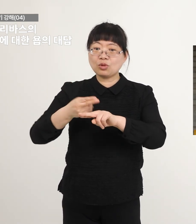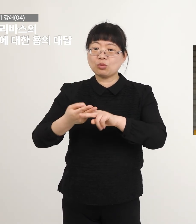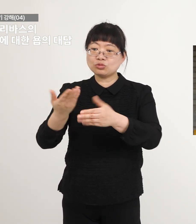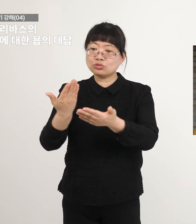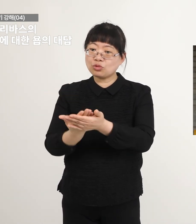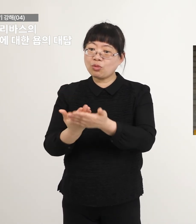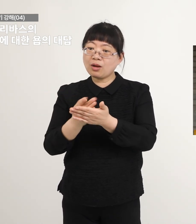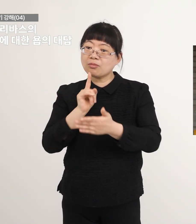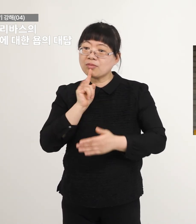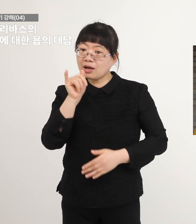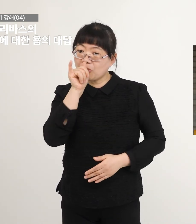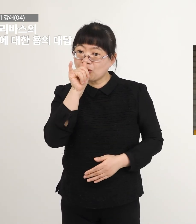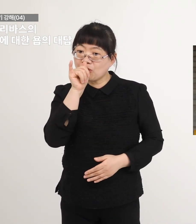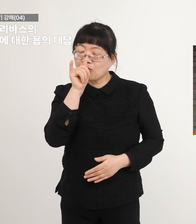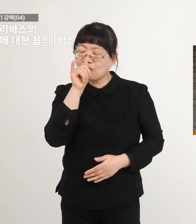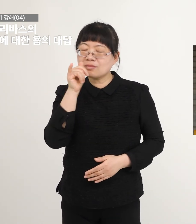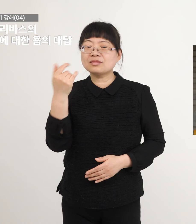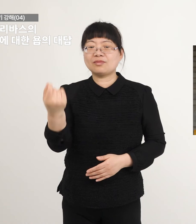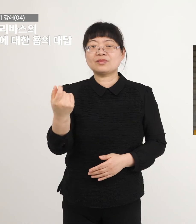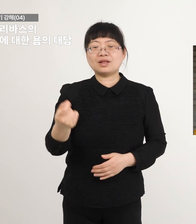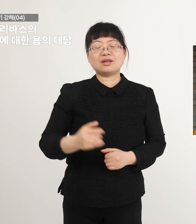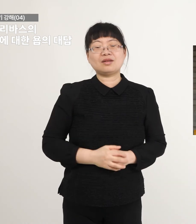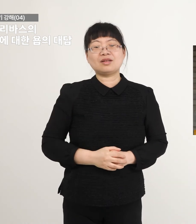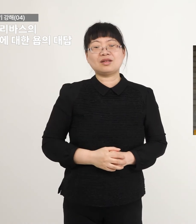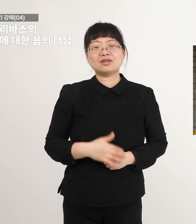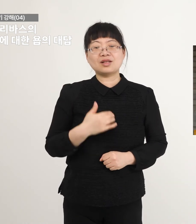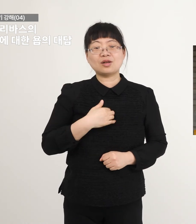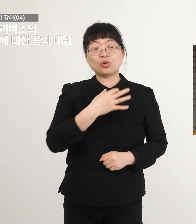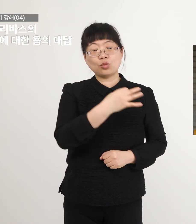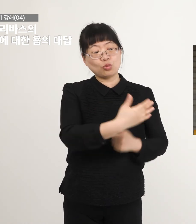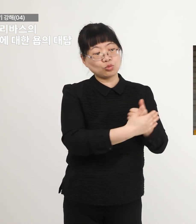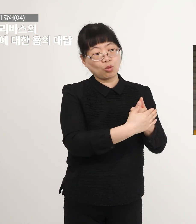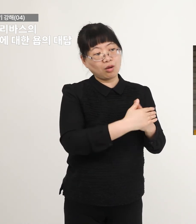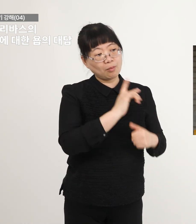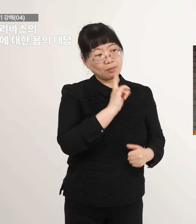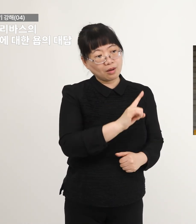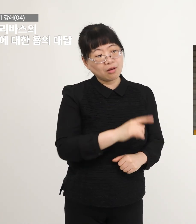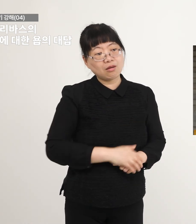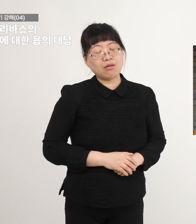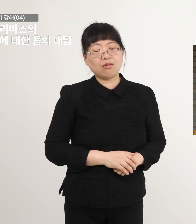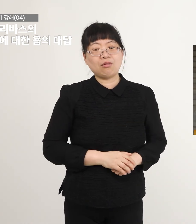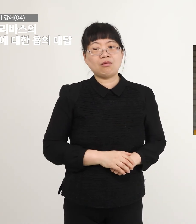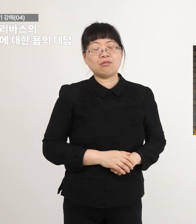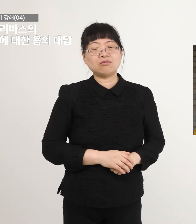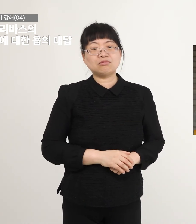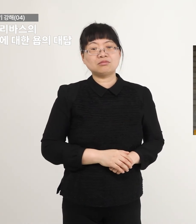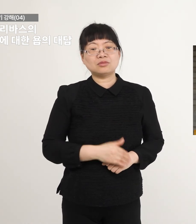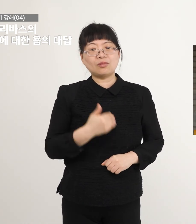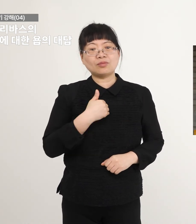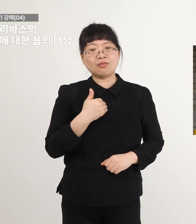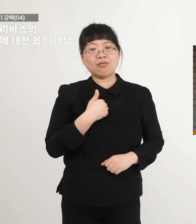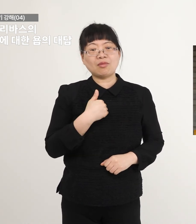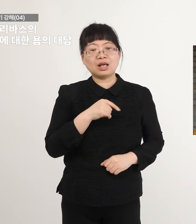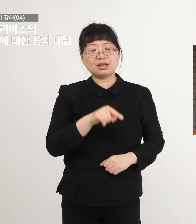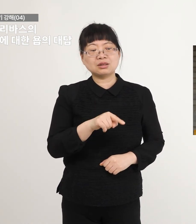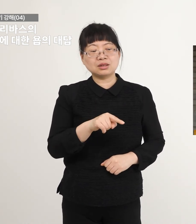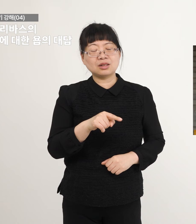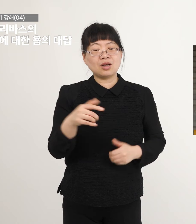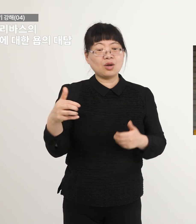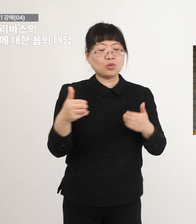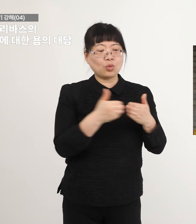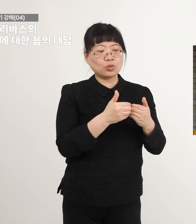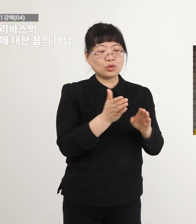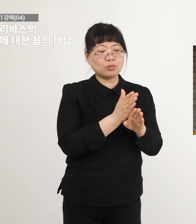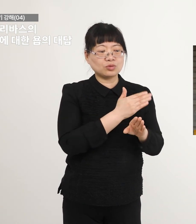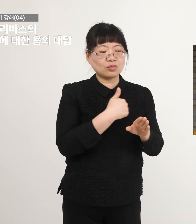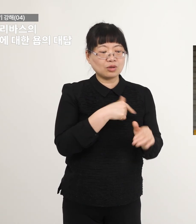달라고 말했더냐. 그 뜻입니다. 내가 언제 돈으로 도와달라 그랬니? 내가 이 공경에서 너희 보고